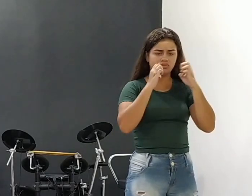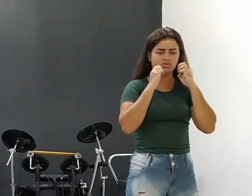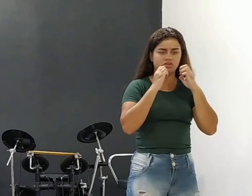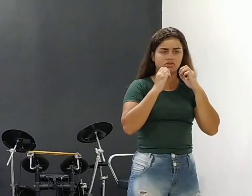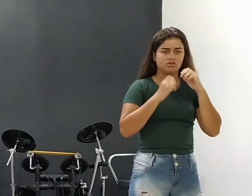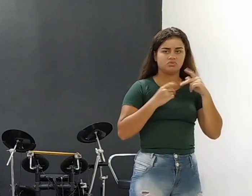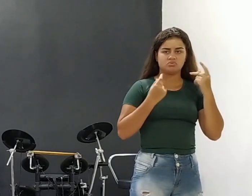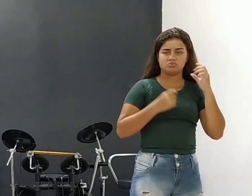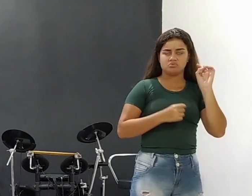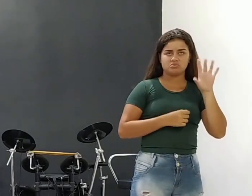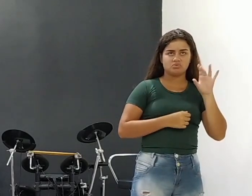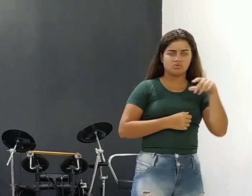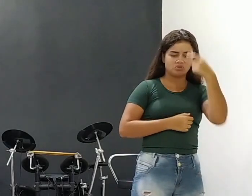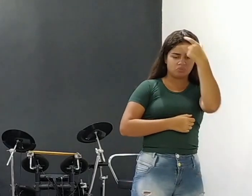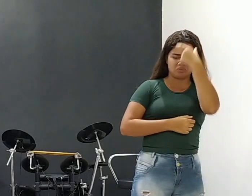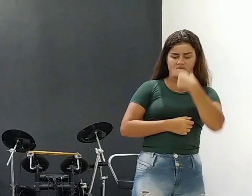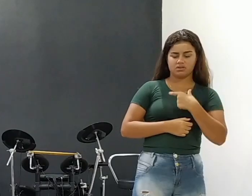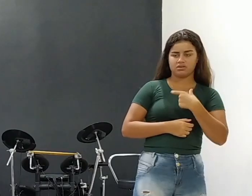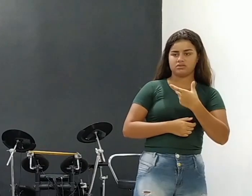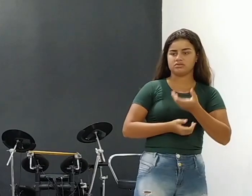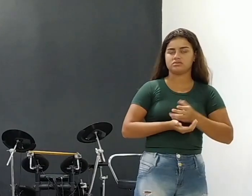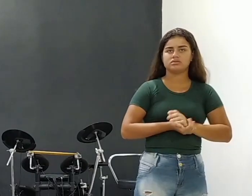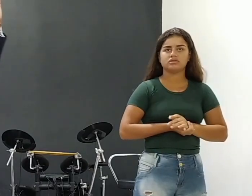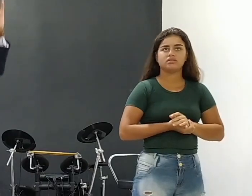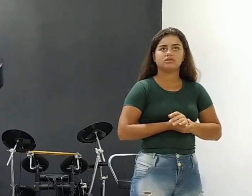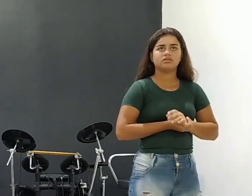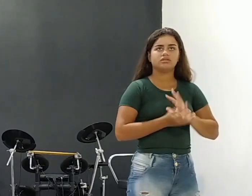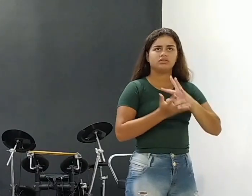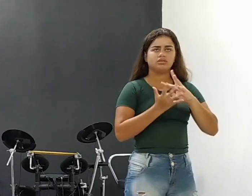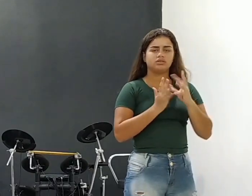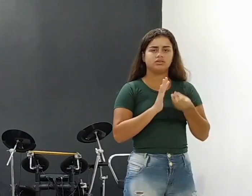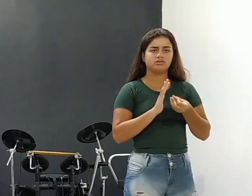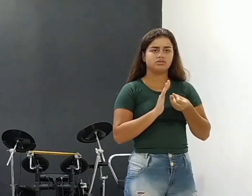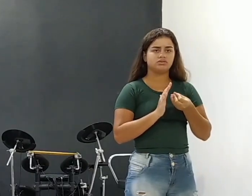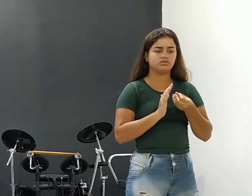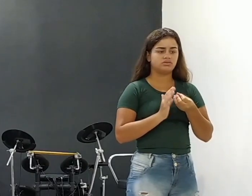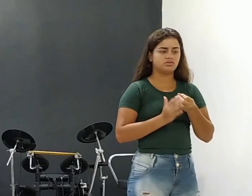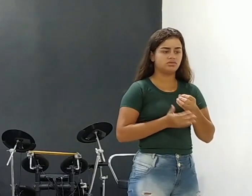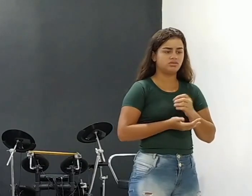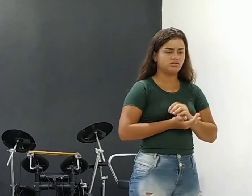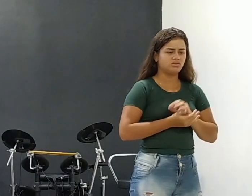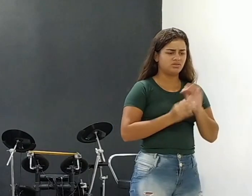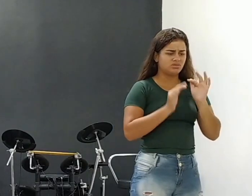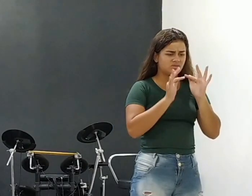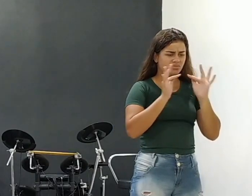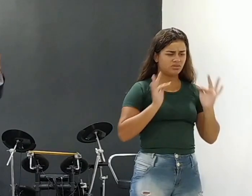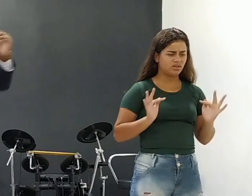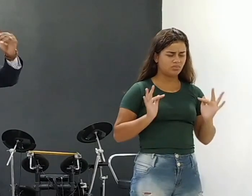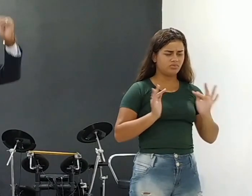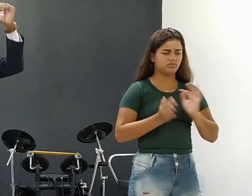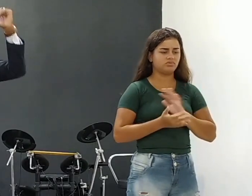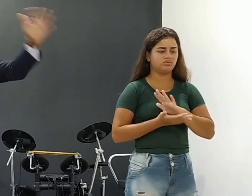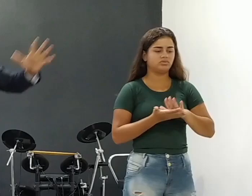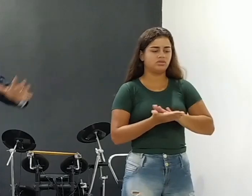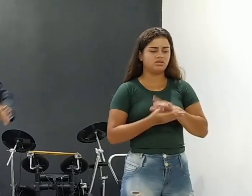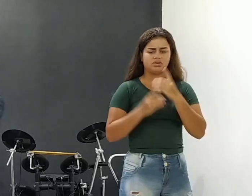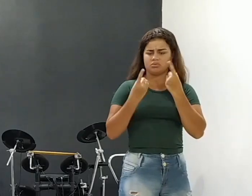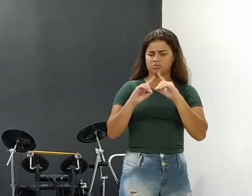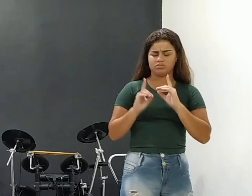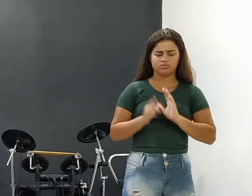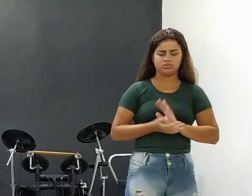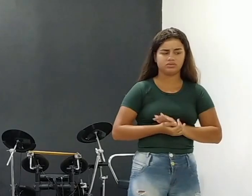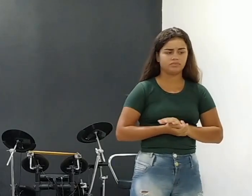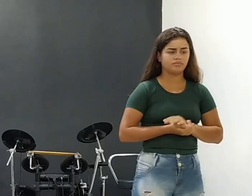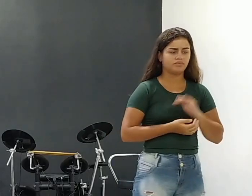aparência. Igrejas que são verdadeiros templos. Nada contra, irmão. Nada contra. Que a nosso dia também